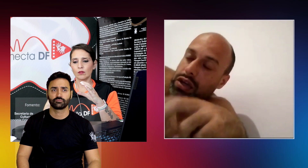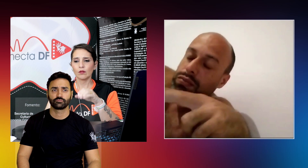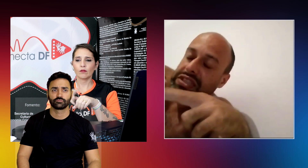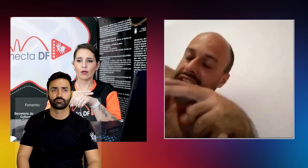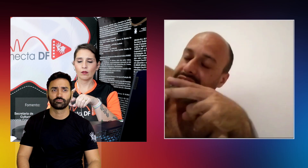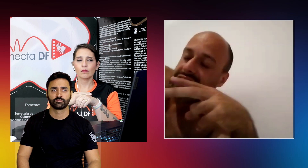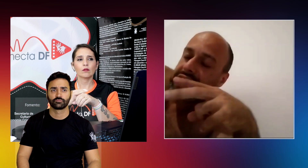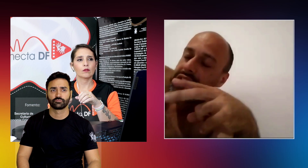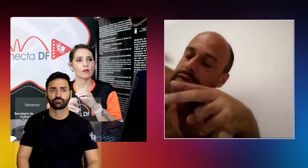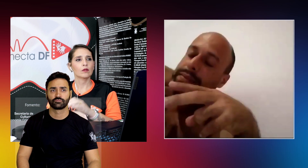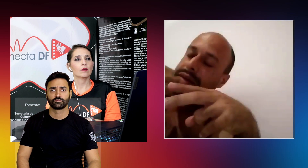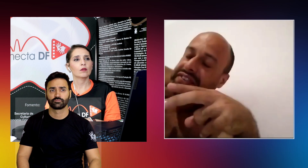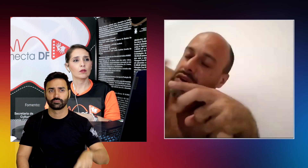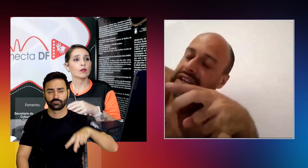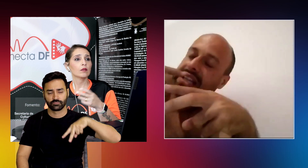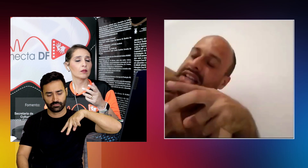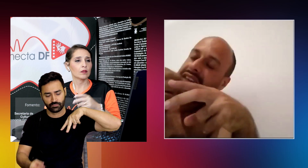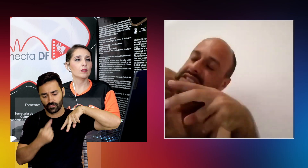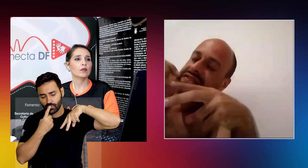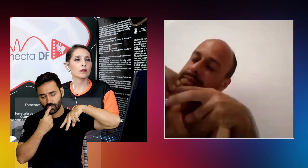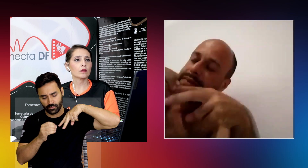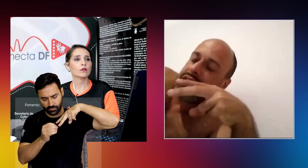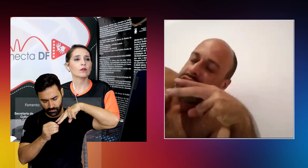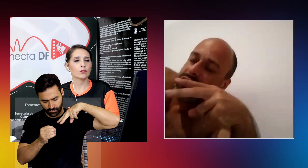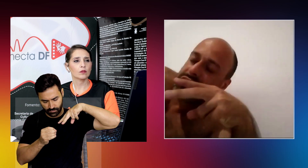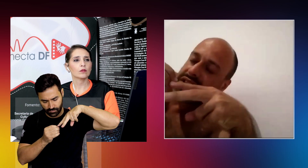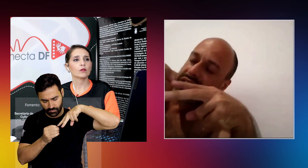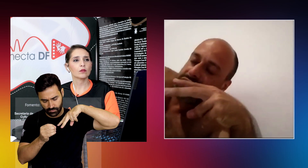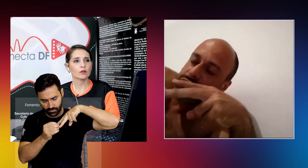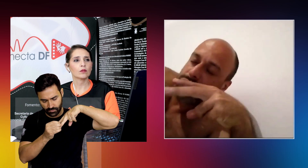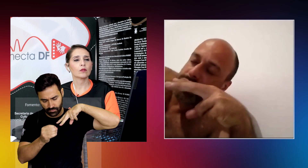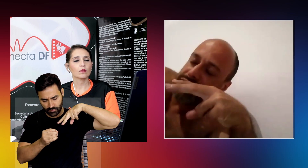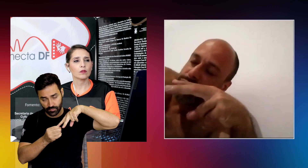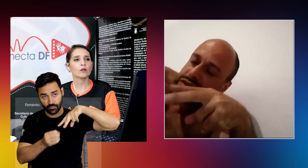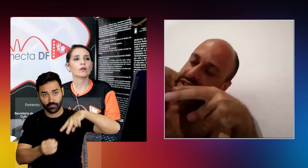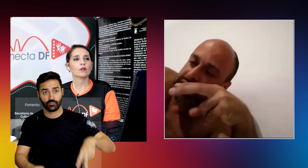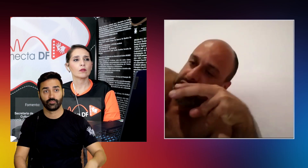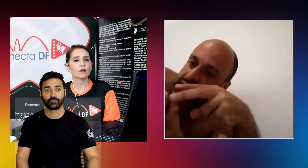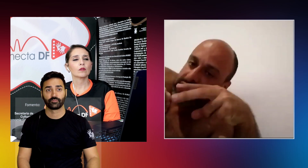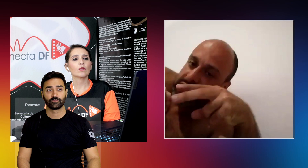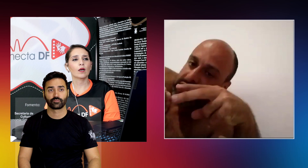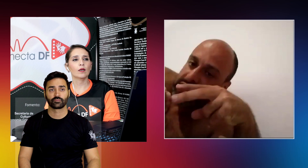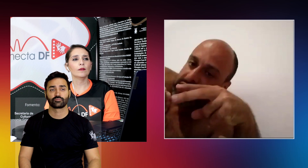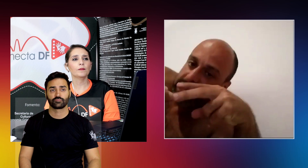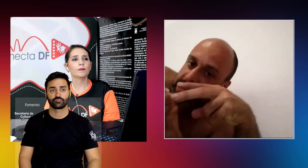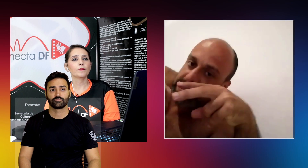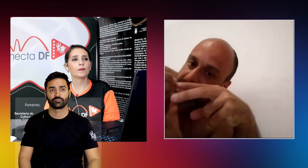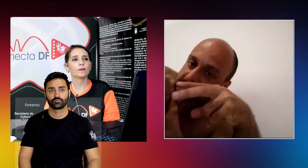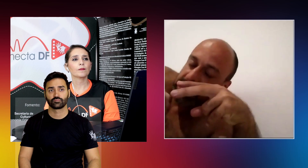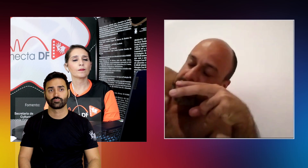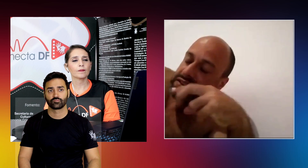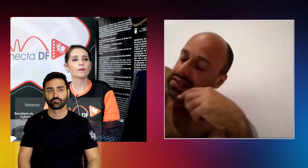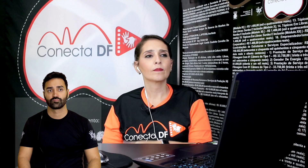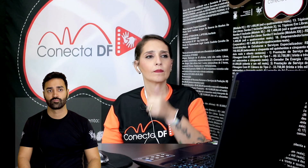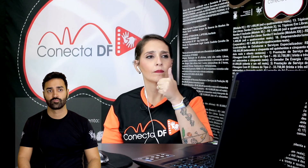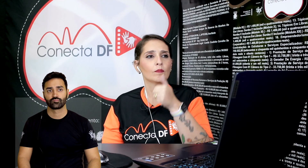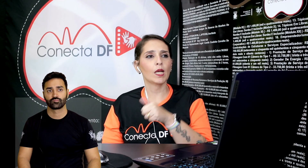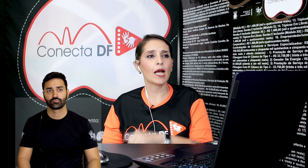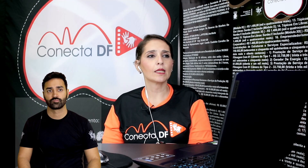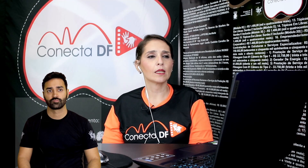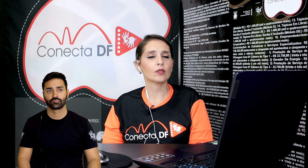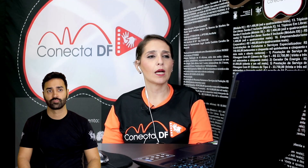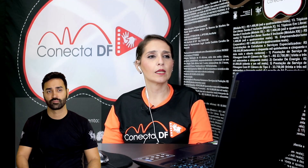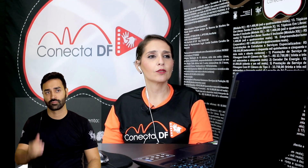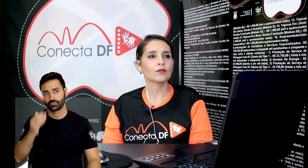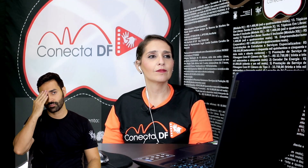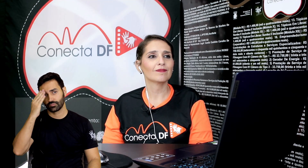Como cereja, né, como minha amiga falou aí, esse vermelho Isso. tem um sinalzinho da fruta, né, da Aham. cerejinha.